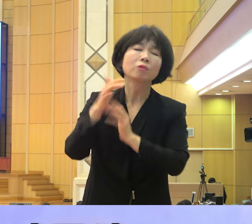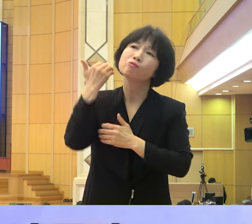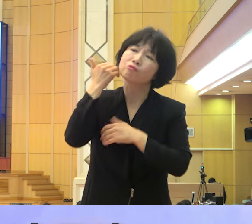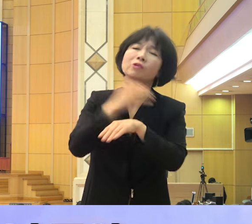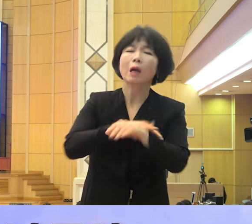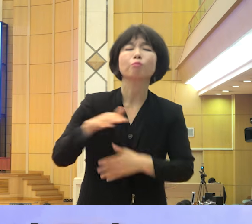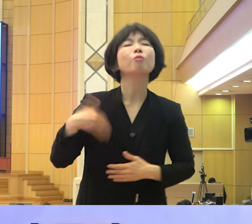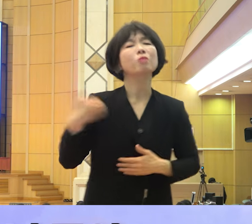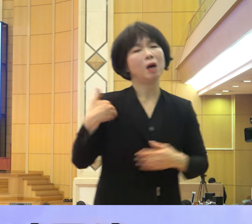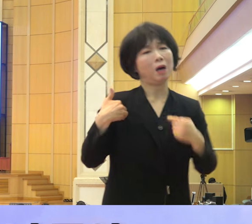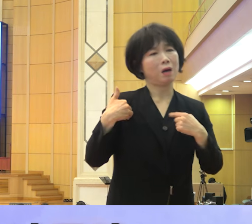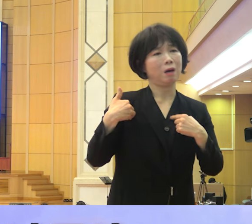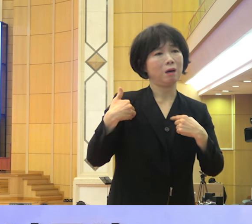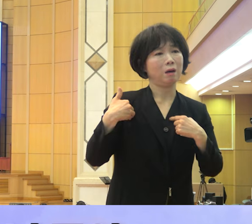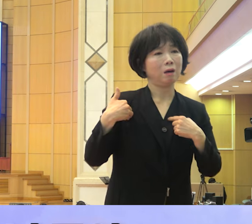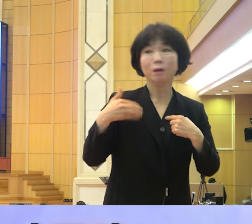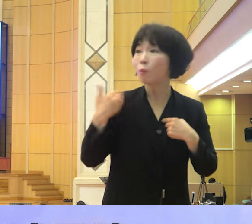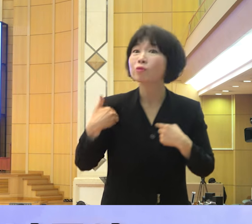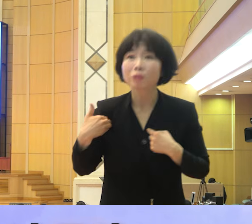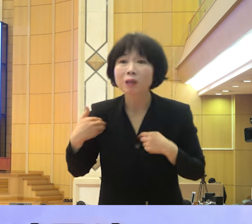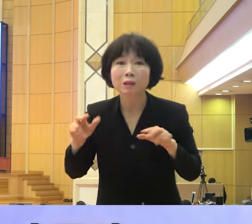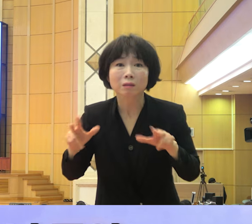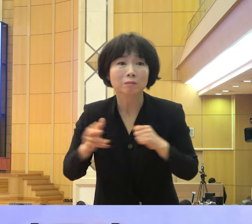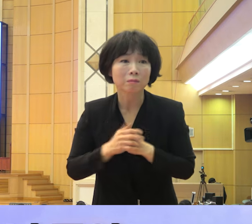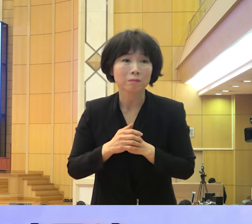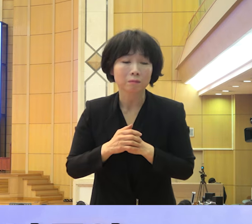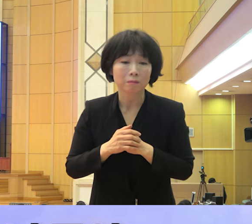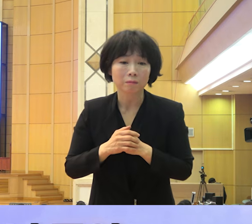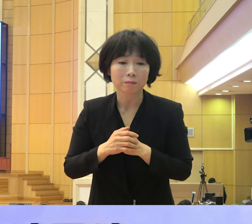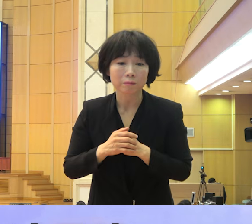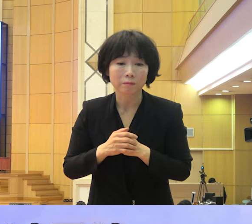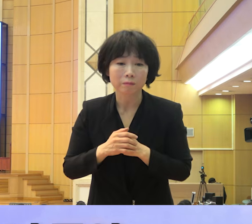하는 인간은 알지만은